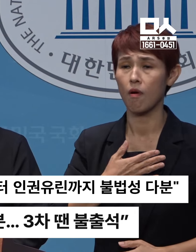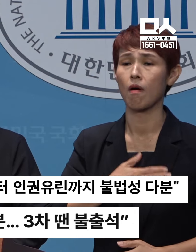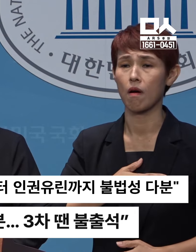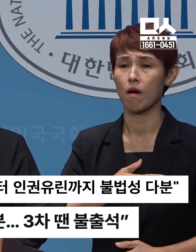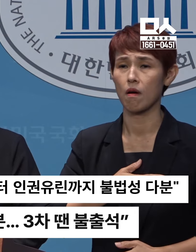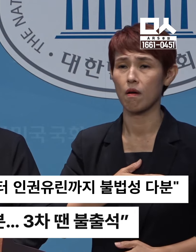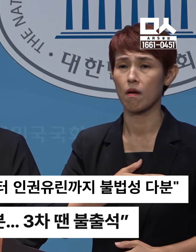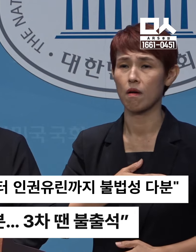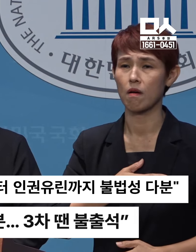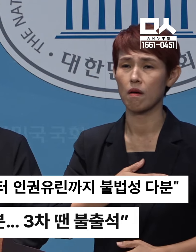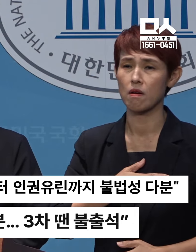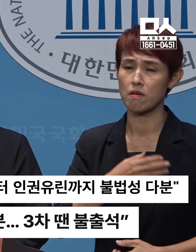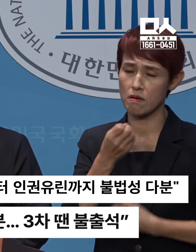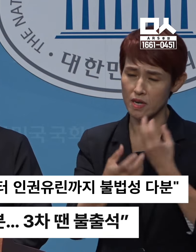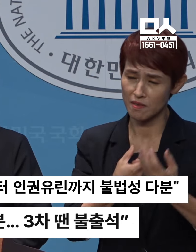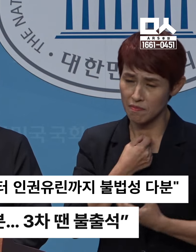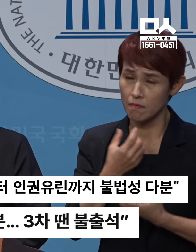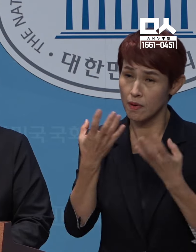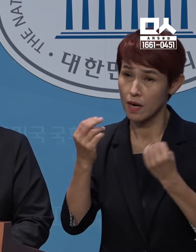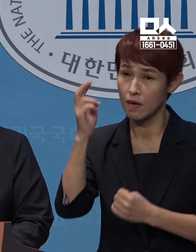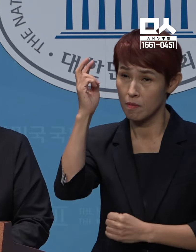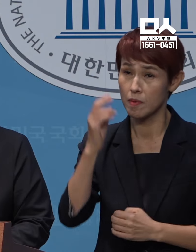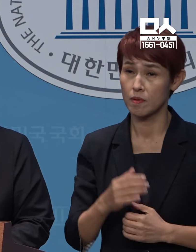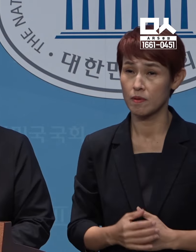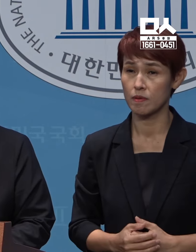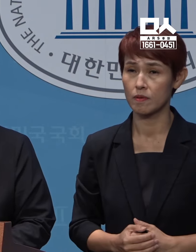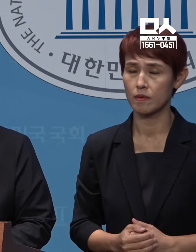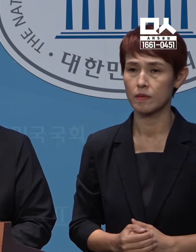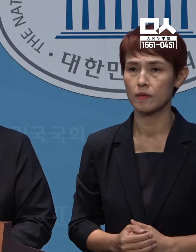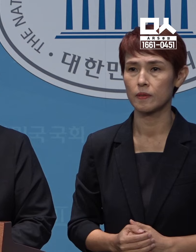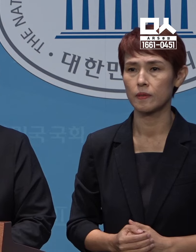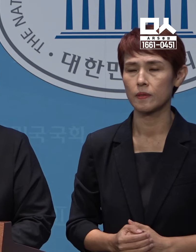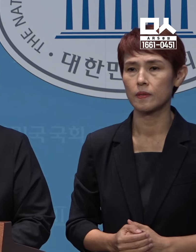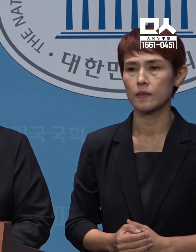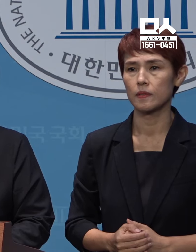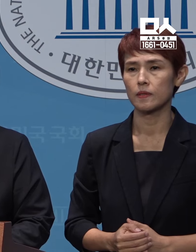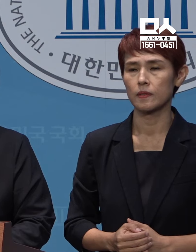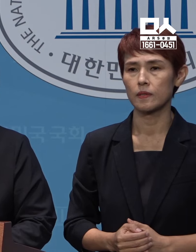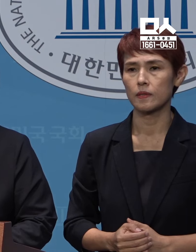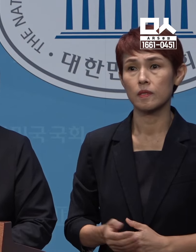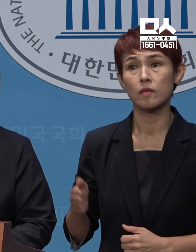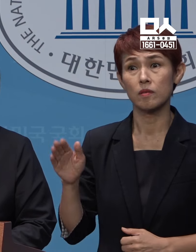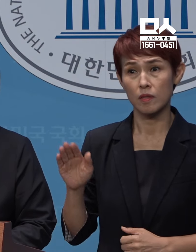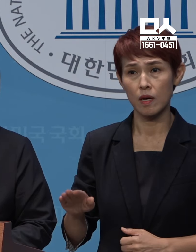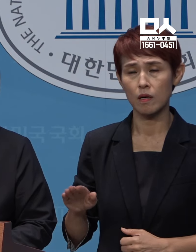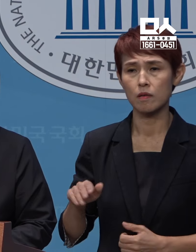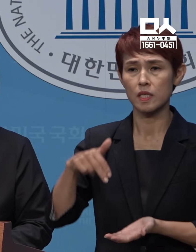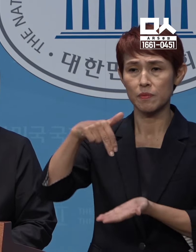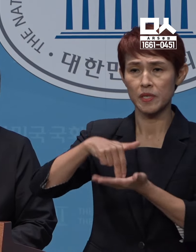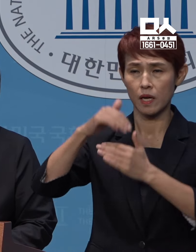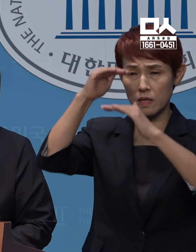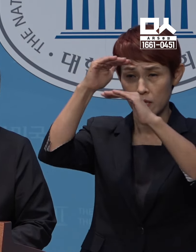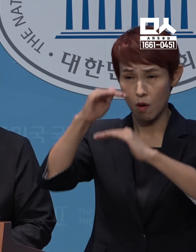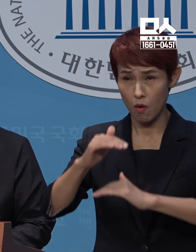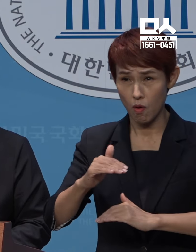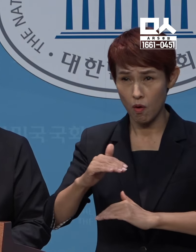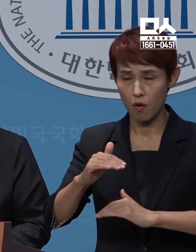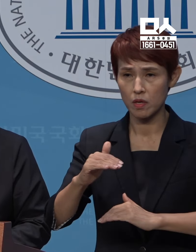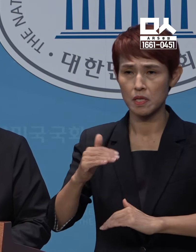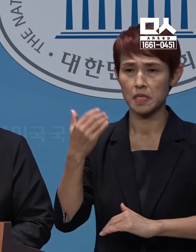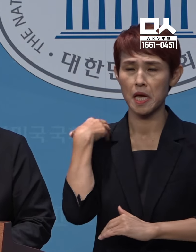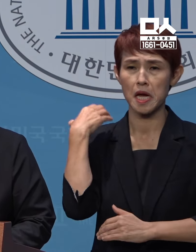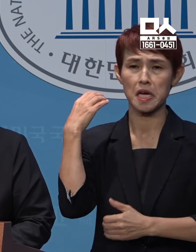하소연할 것들이 많았던 모양입니다 그러나 입장문의 내용이 책임을